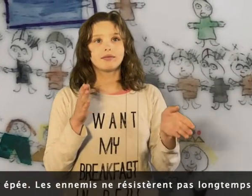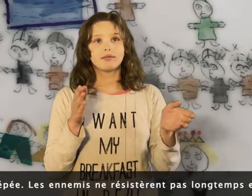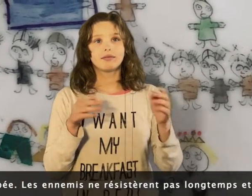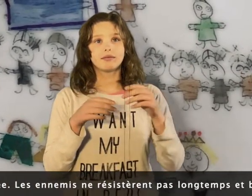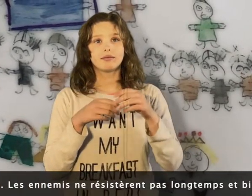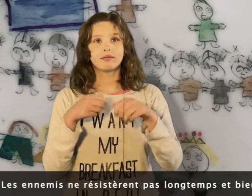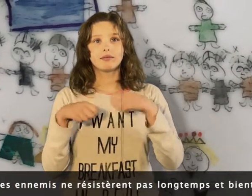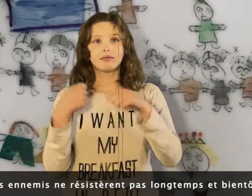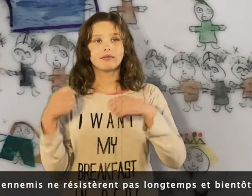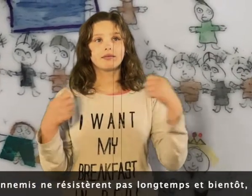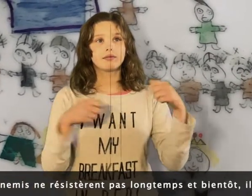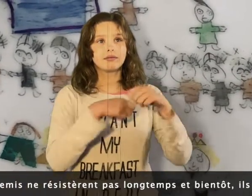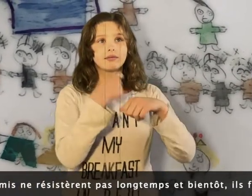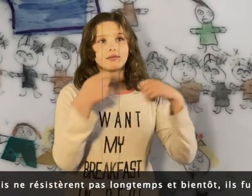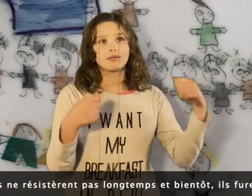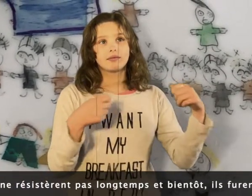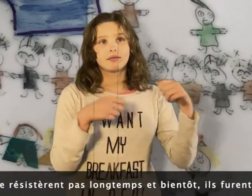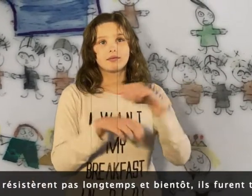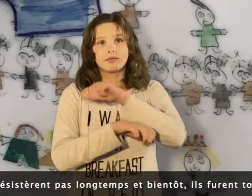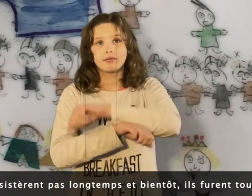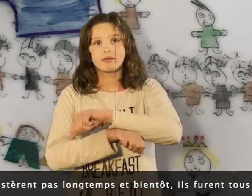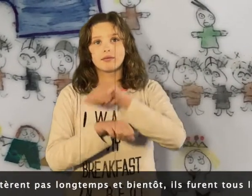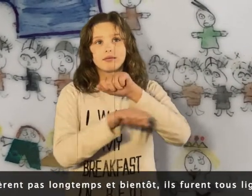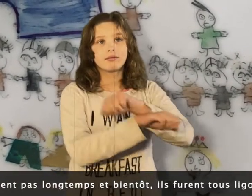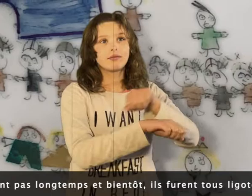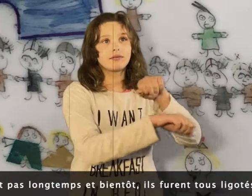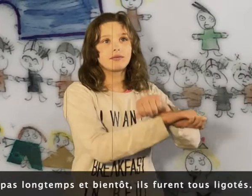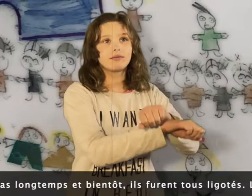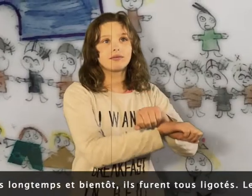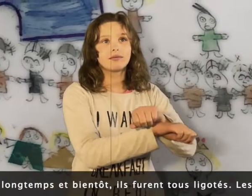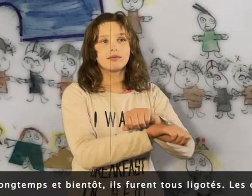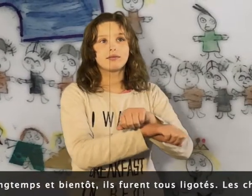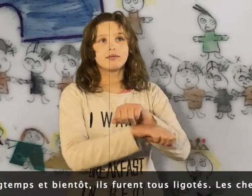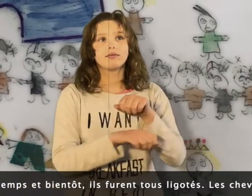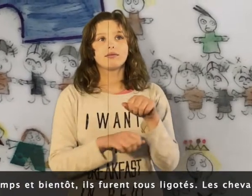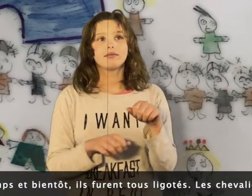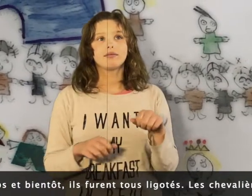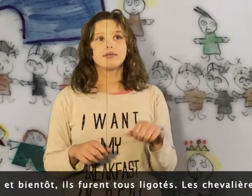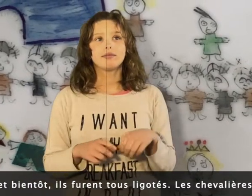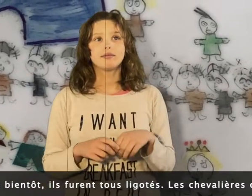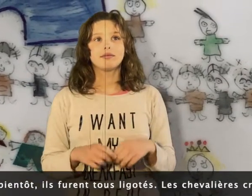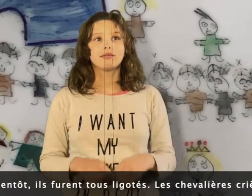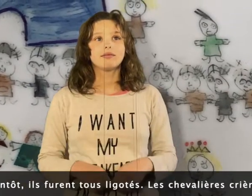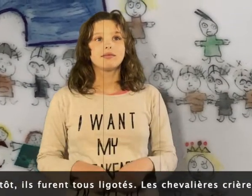Les ennemis ne résistèrent pas longtemps et bientôt, ils furent tous ligotés.